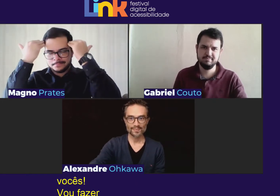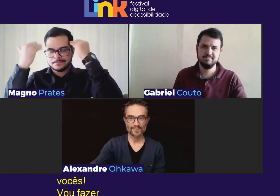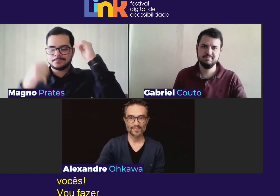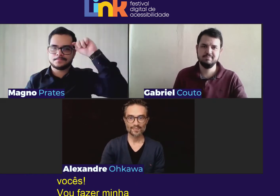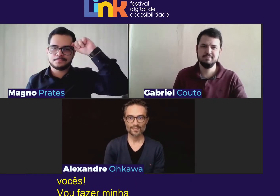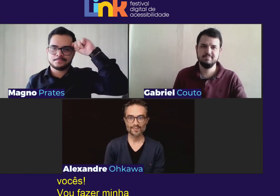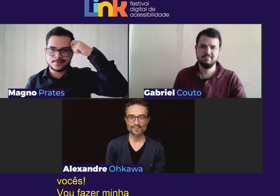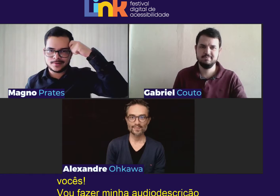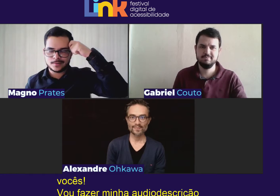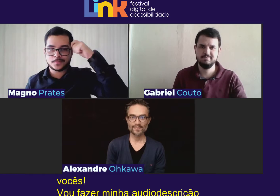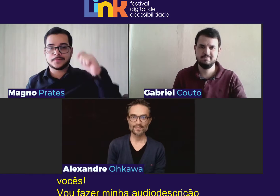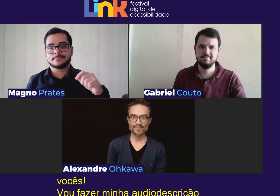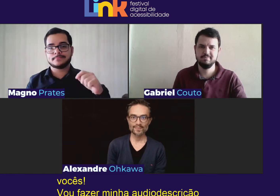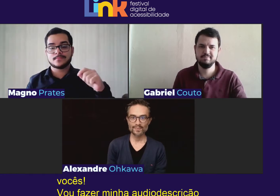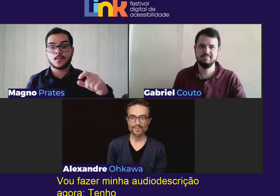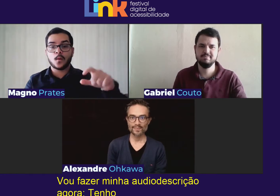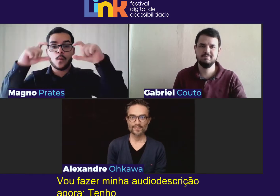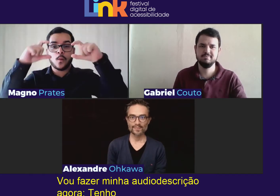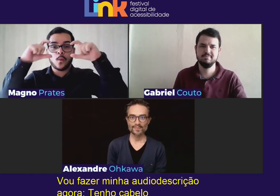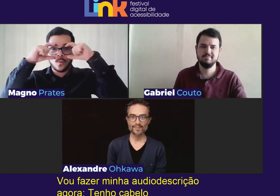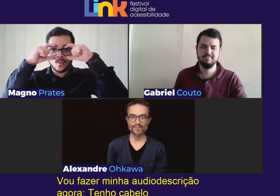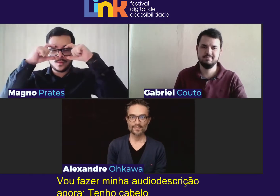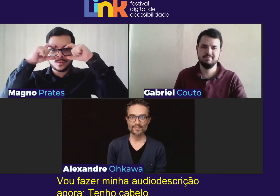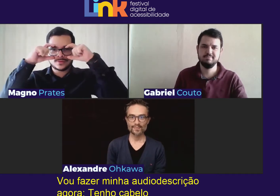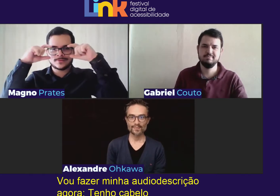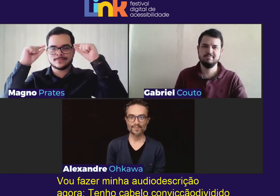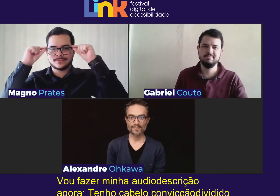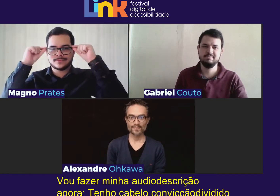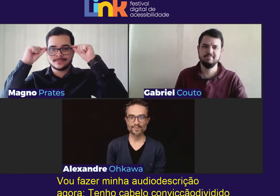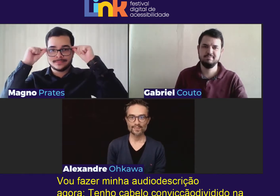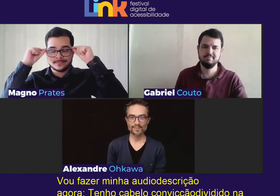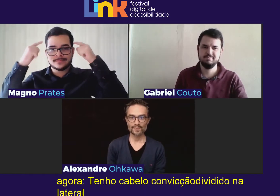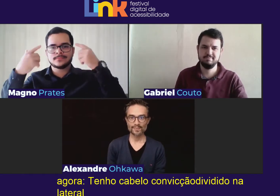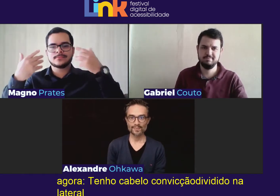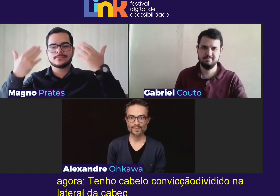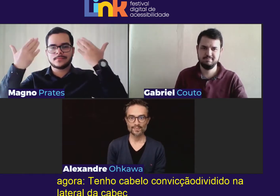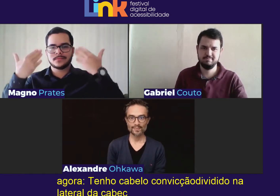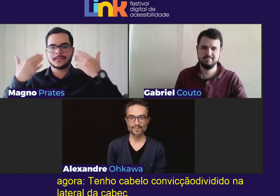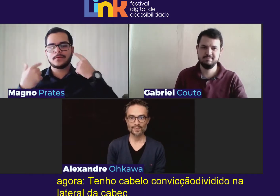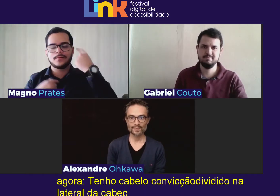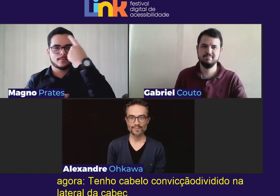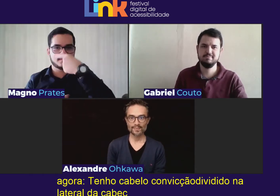cabeça do lado esquerdo, ele é preto. Estou usando um óculos com hastes